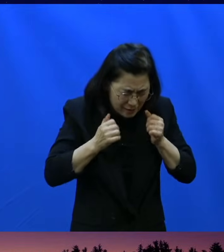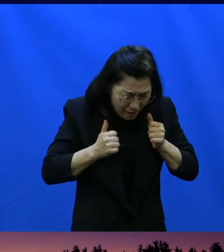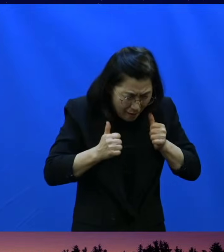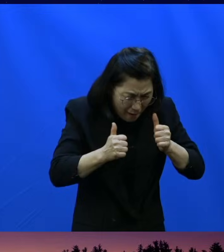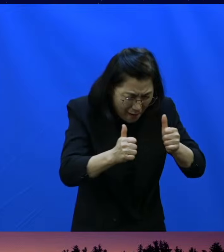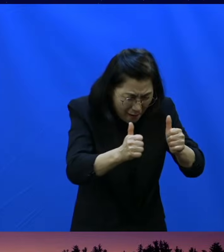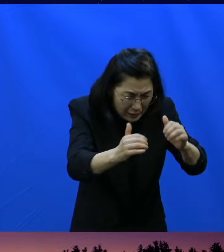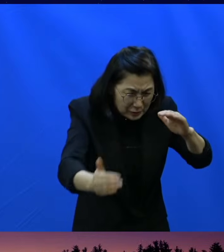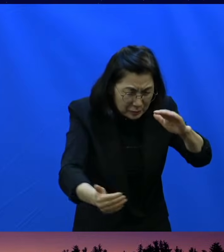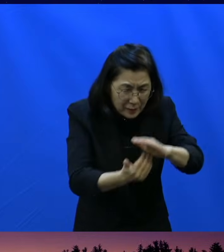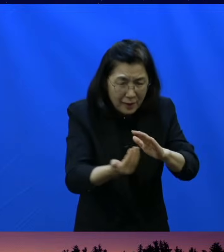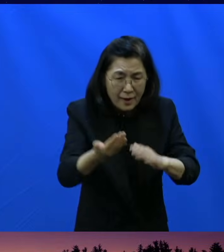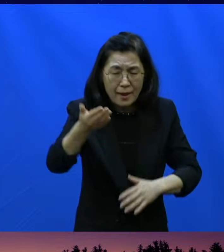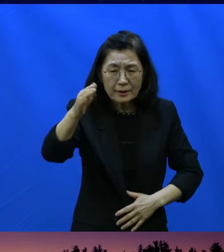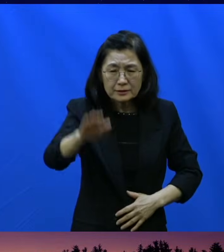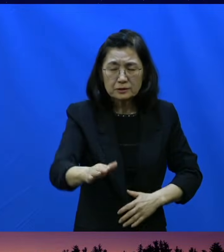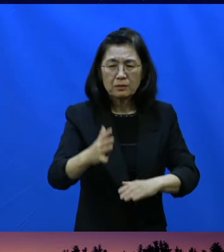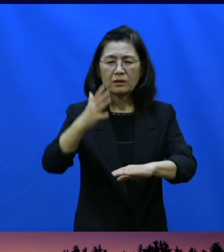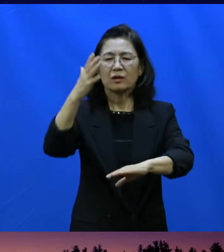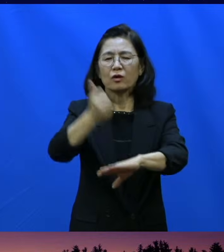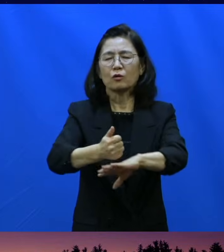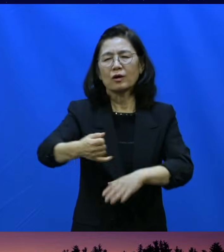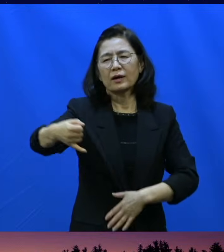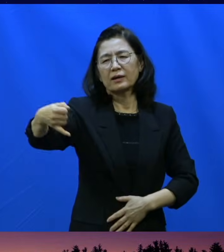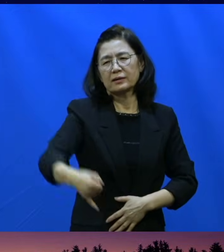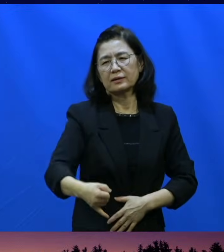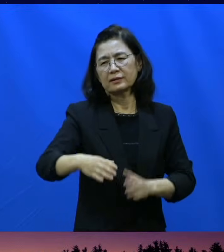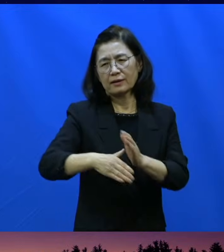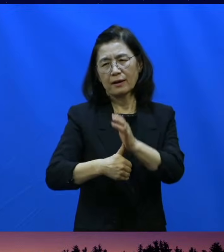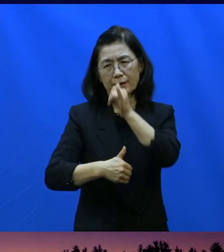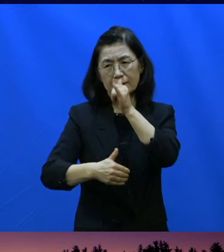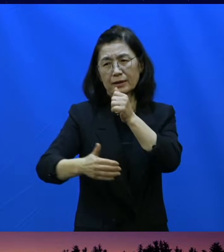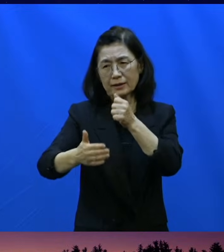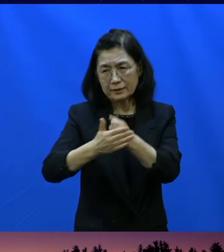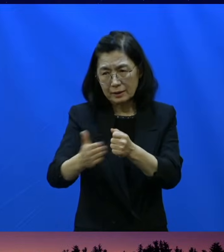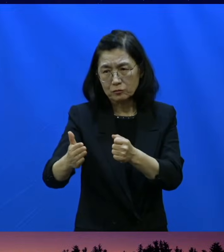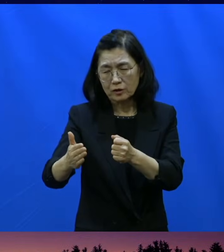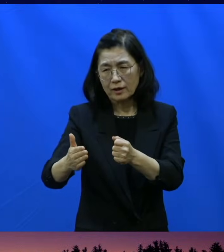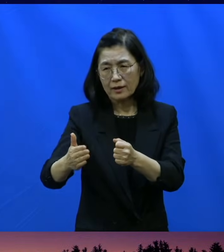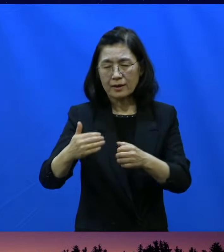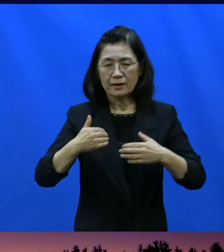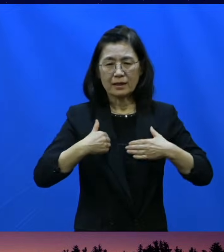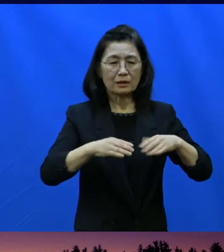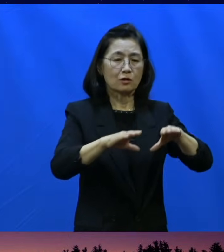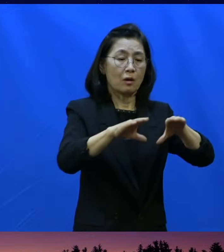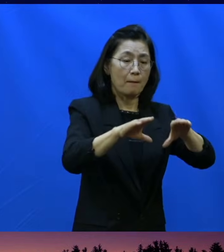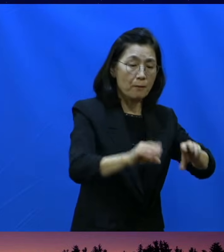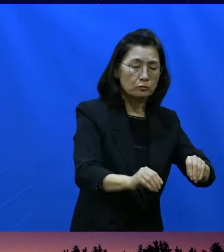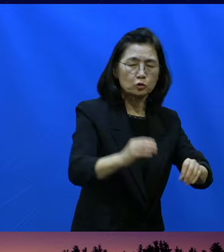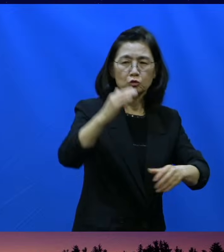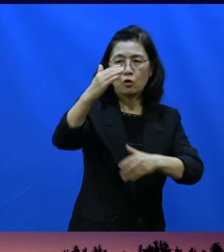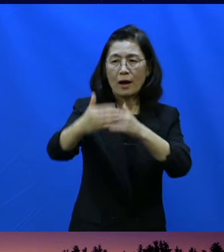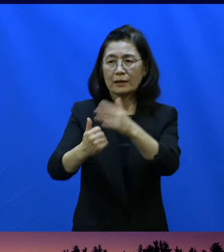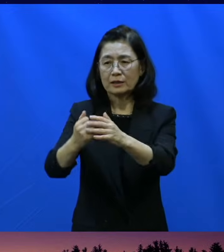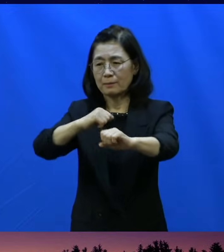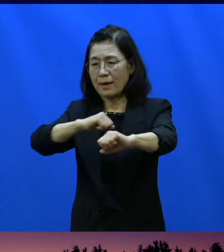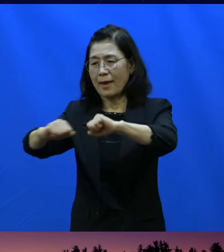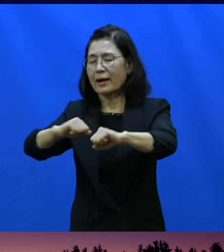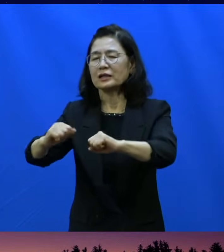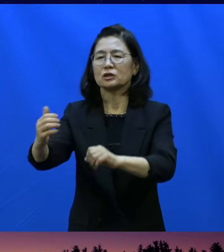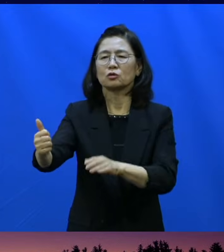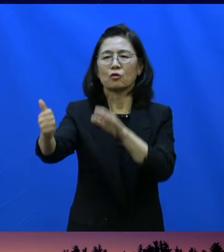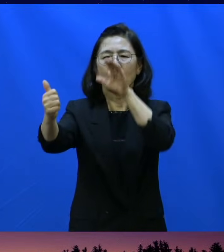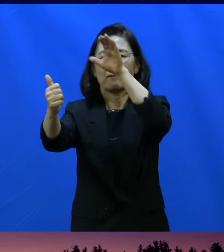뭘까요? 멈추고 그분에게 맡기는 것입니다. 여러분, 신앙의 묘미입니다. 내가 하는 것보다 하나님이 하시는 것이 훨씬 더 탁월하다는